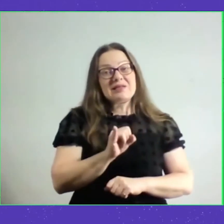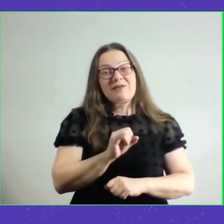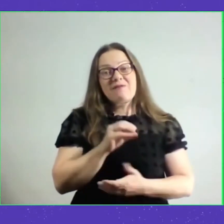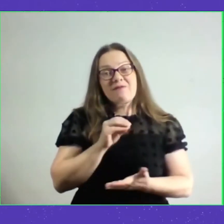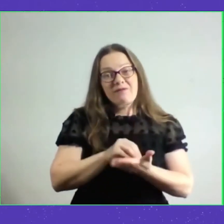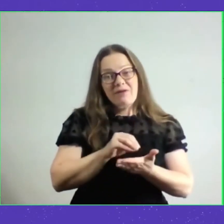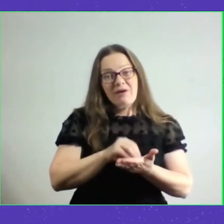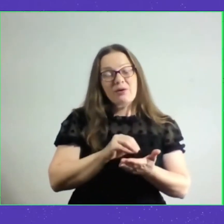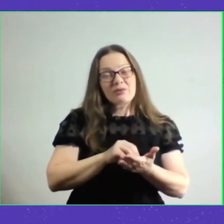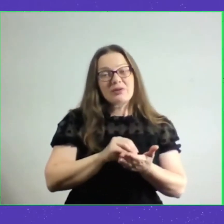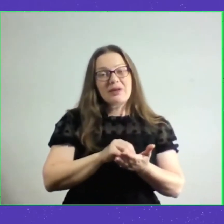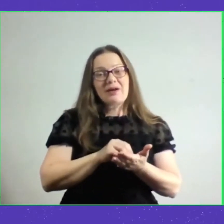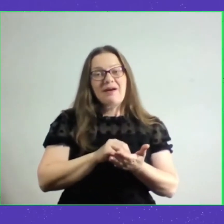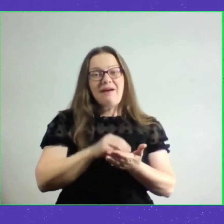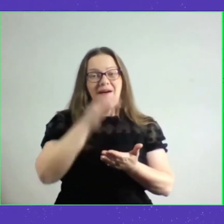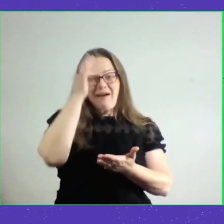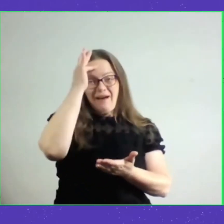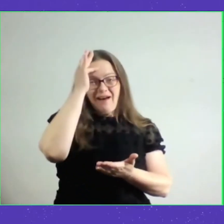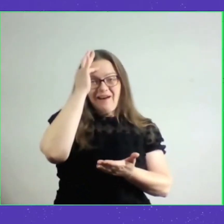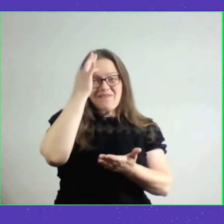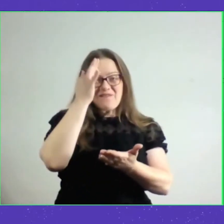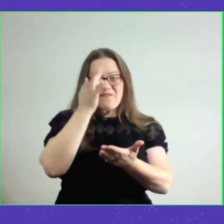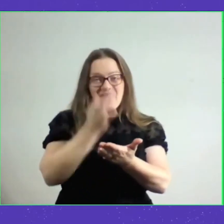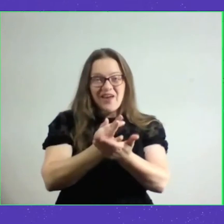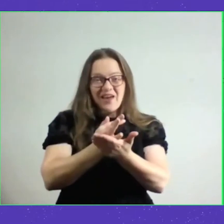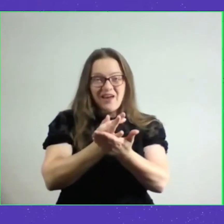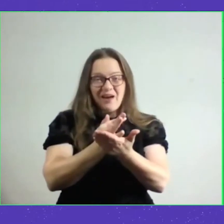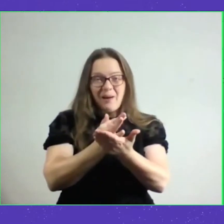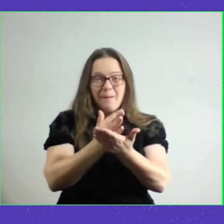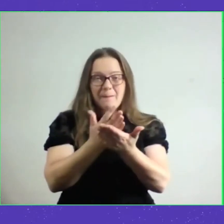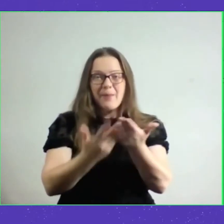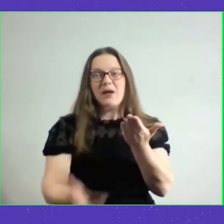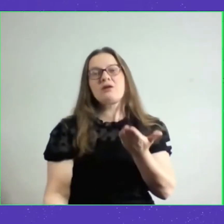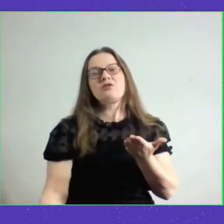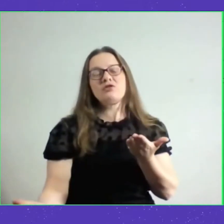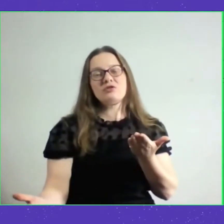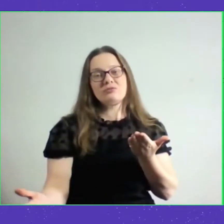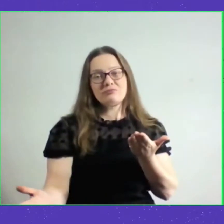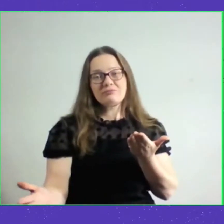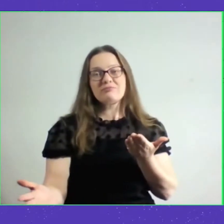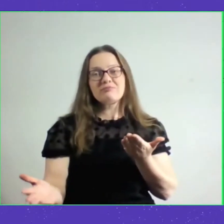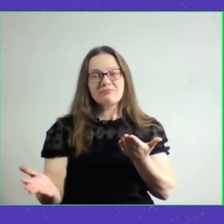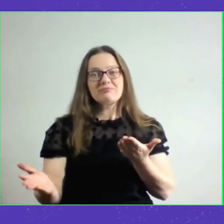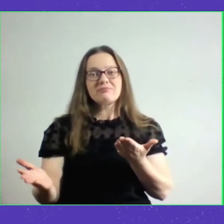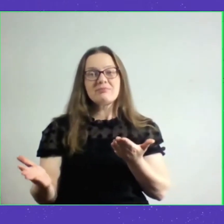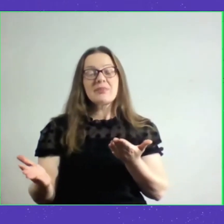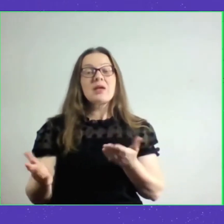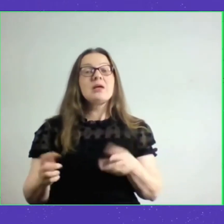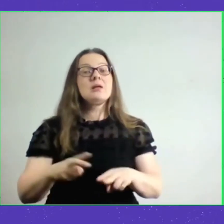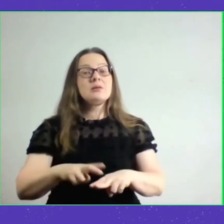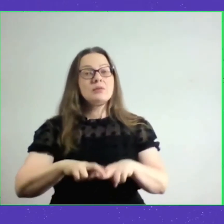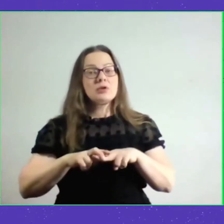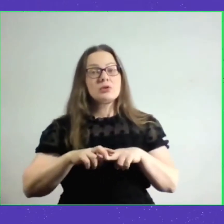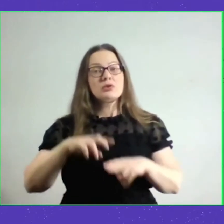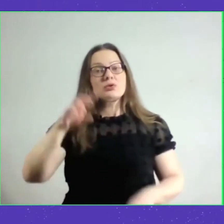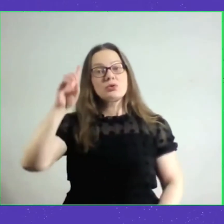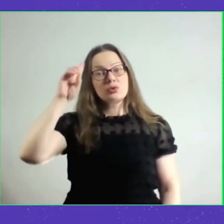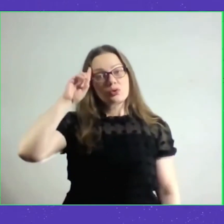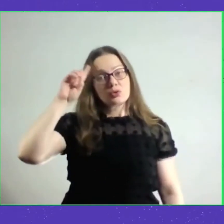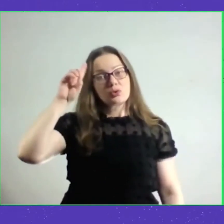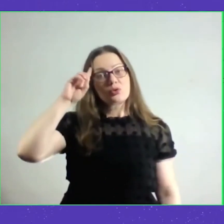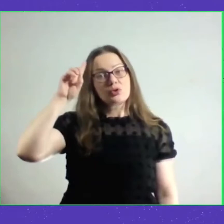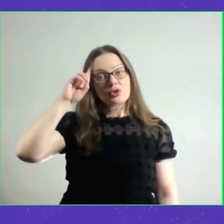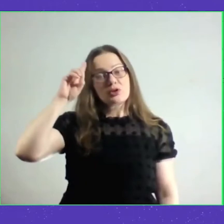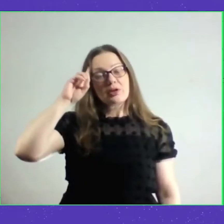problemática. Então eu preciso, e você, jovem, dia a dia, lidar com esse assunto do